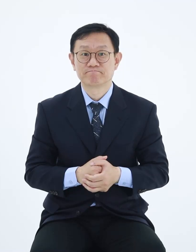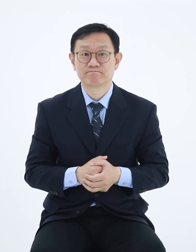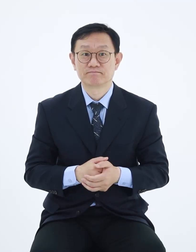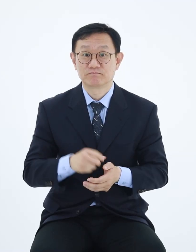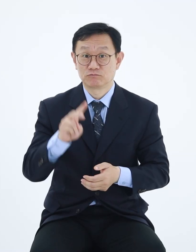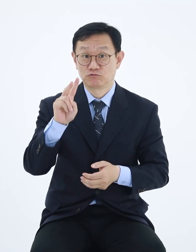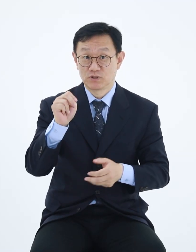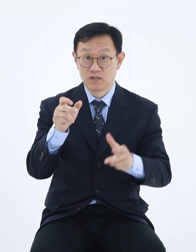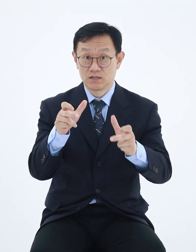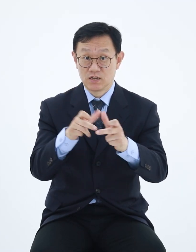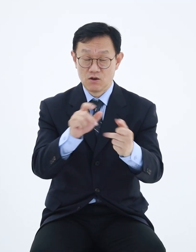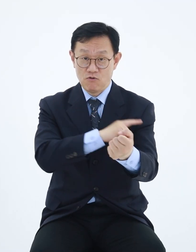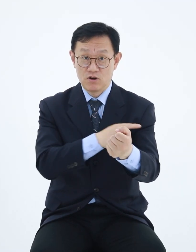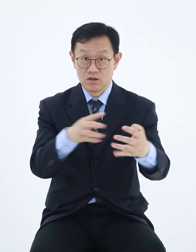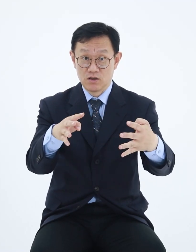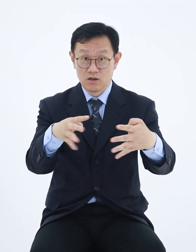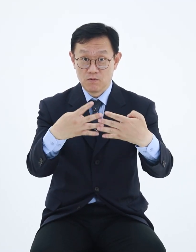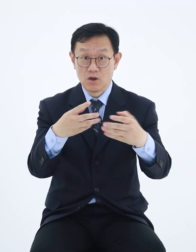유엔 장애인 권리협약 용어 해설.